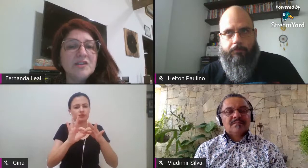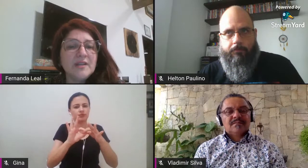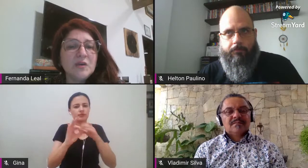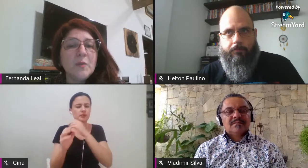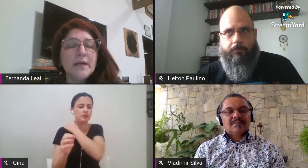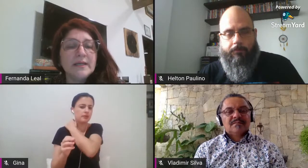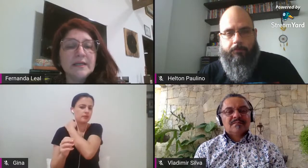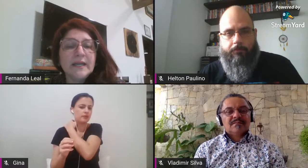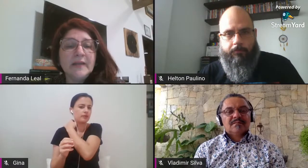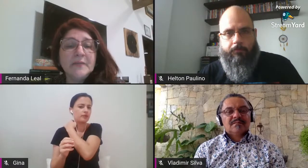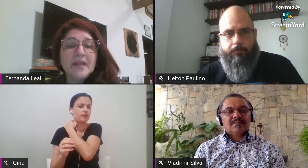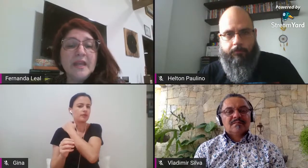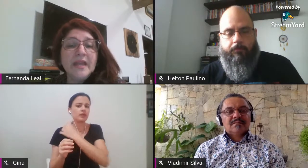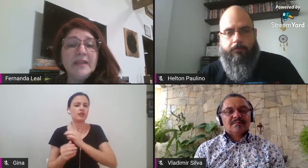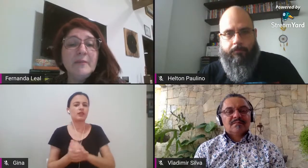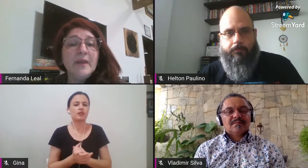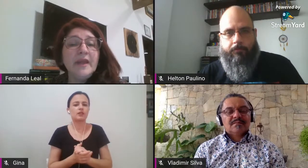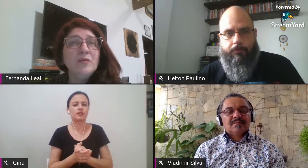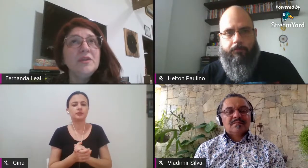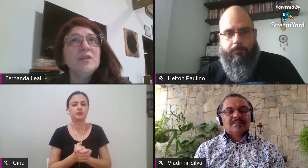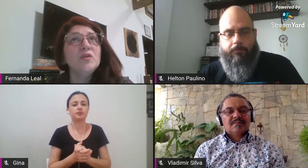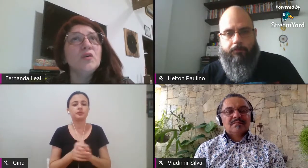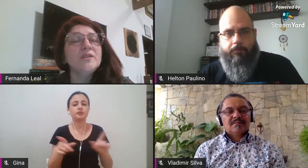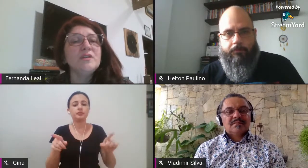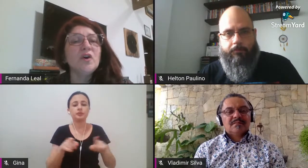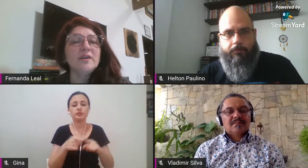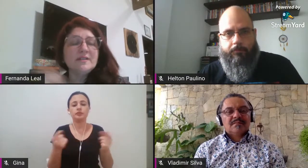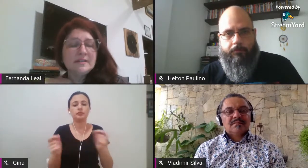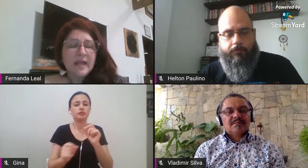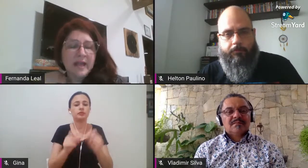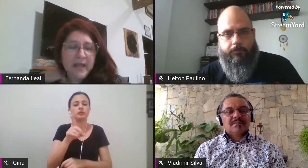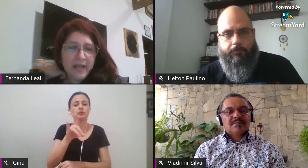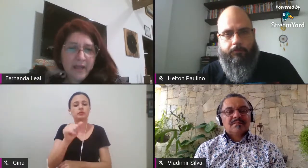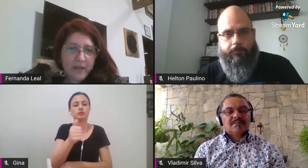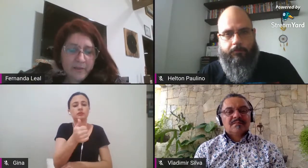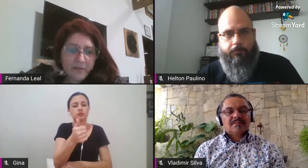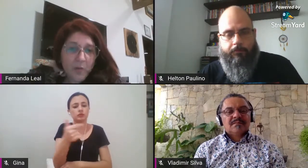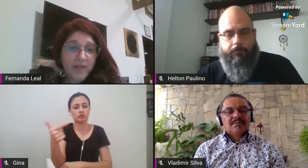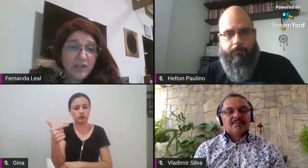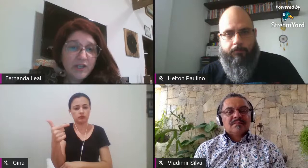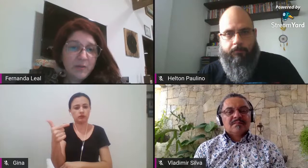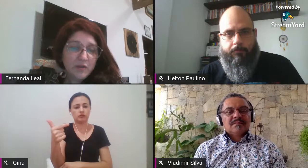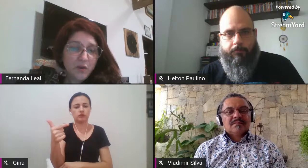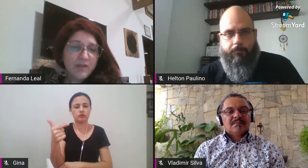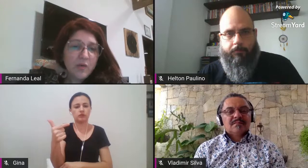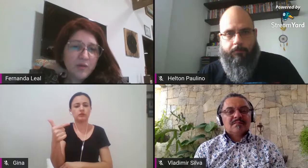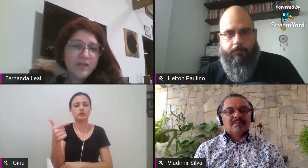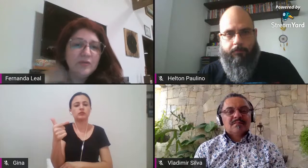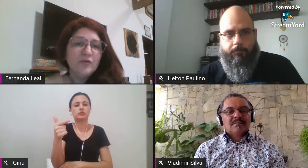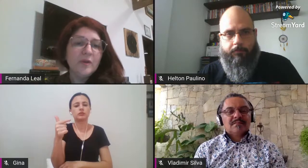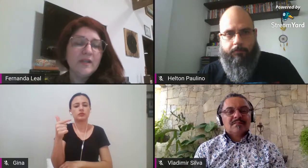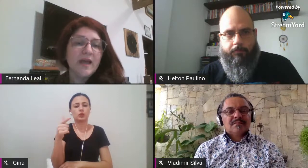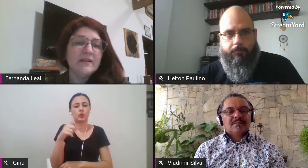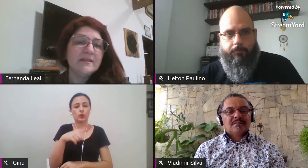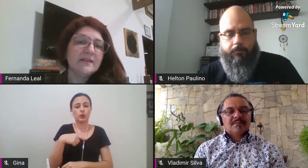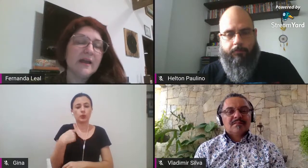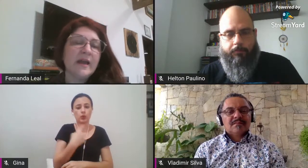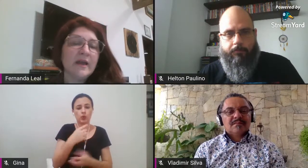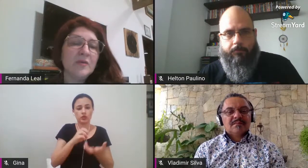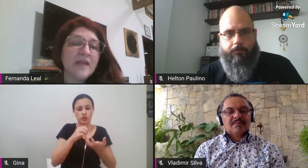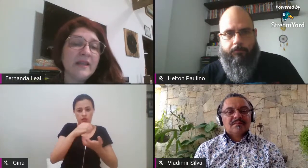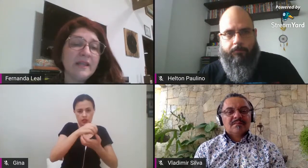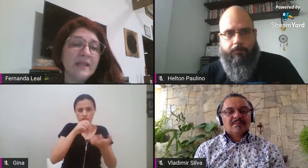na existência humana, né? E também, no dia 12, nós homenageamos, nós, enquanto Centro de